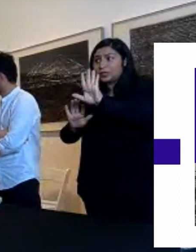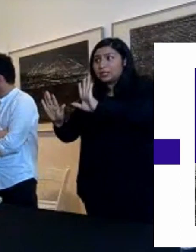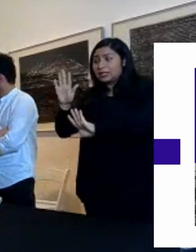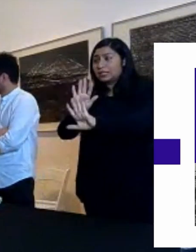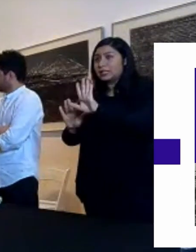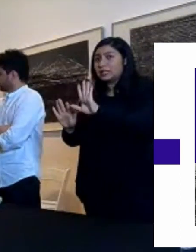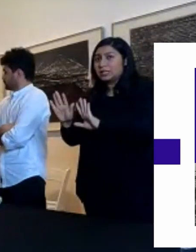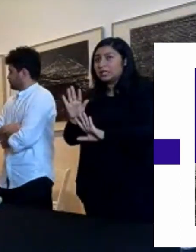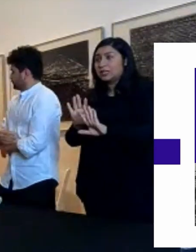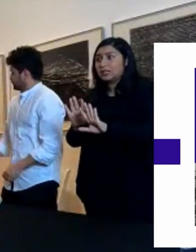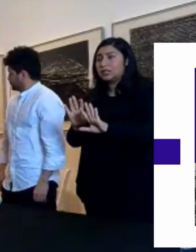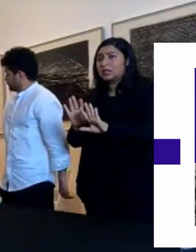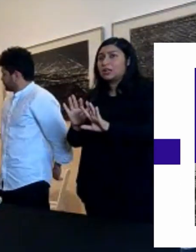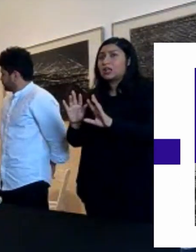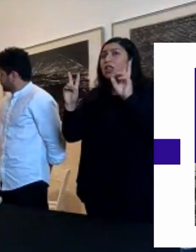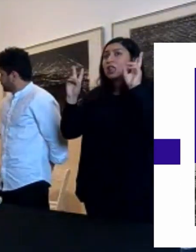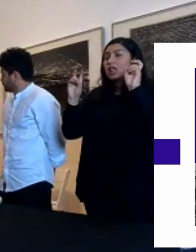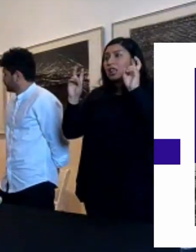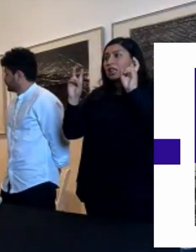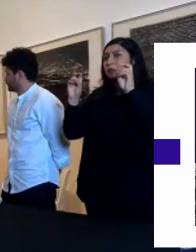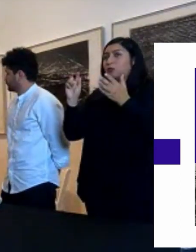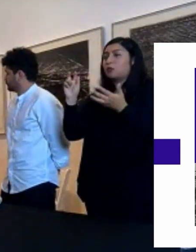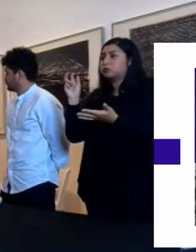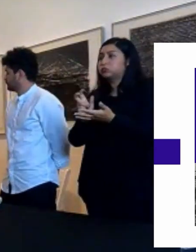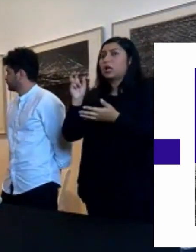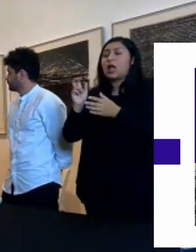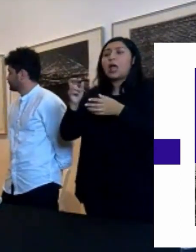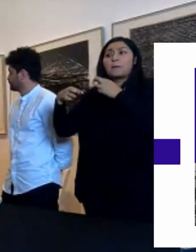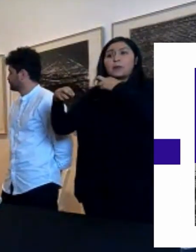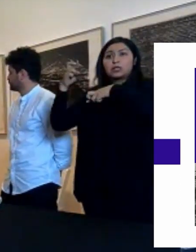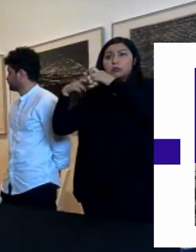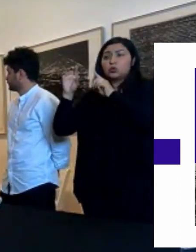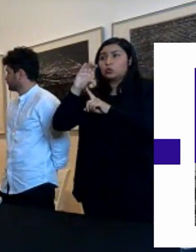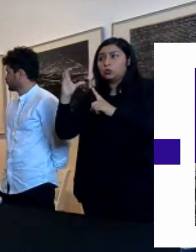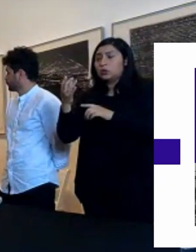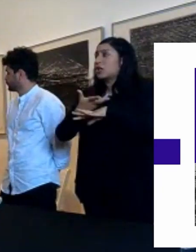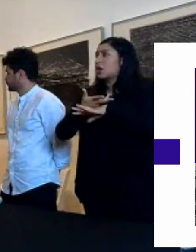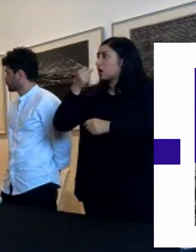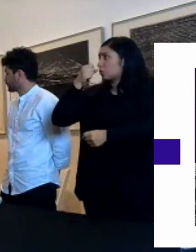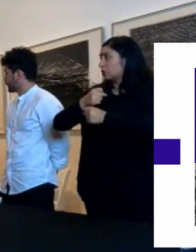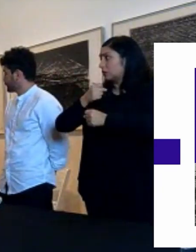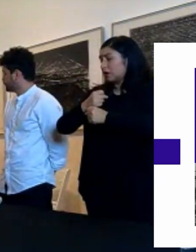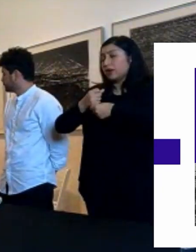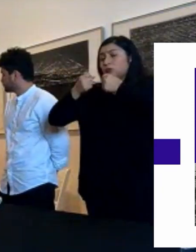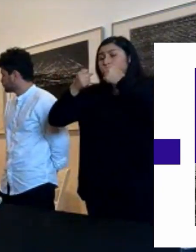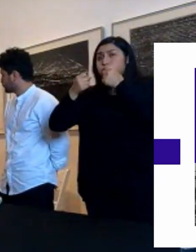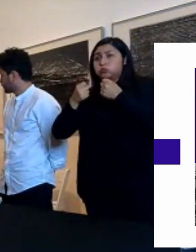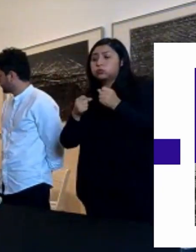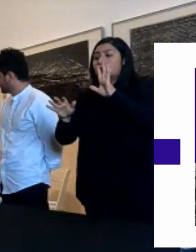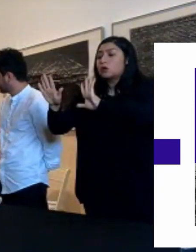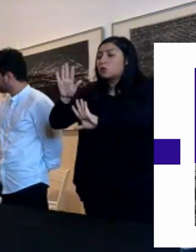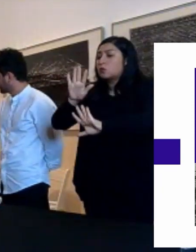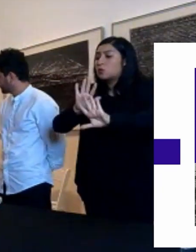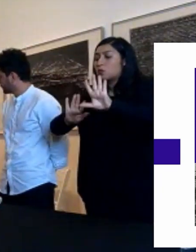de la vandalización de nuestro patrimonio cultural. Y ahí un trabajo de alguna manera como de poder como cuidar